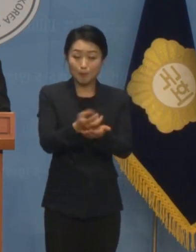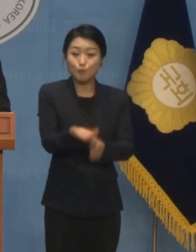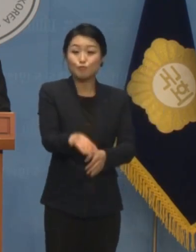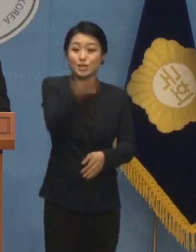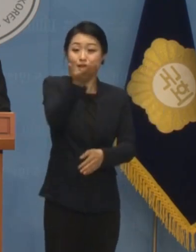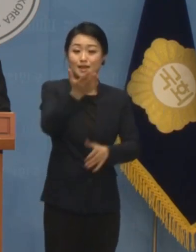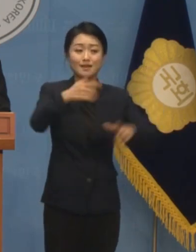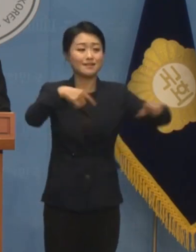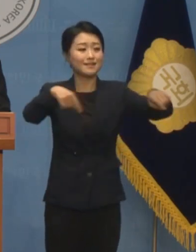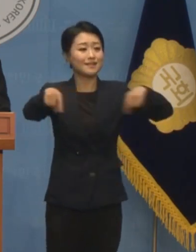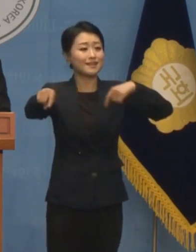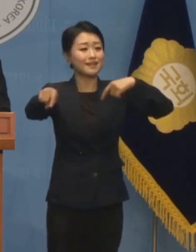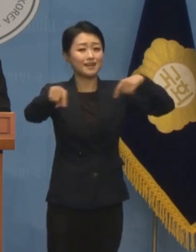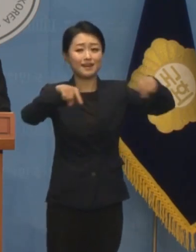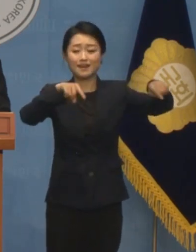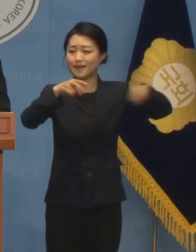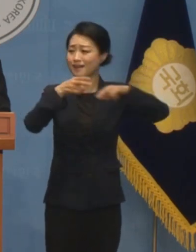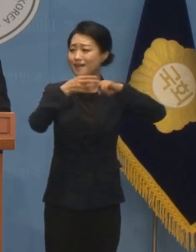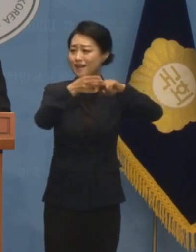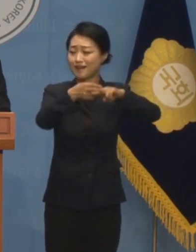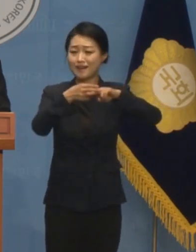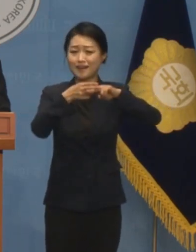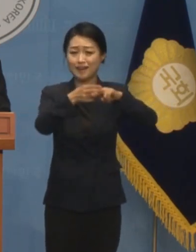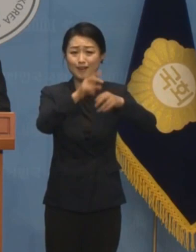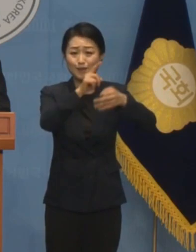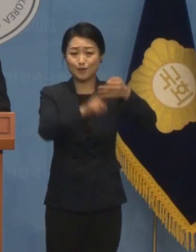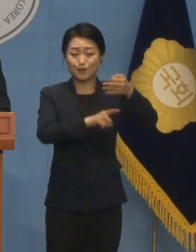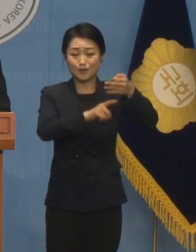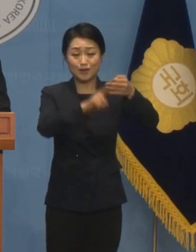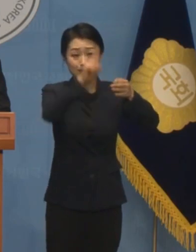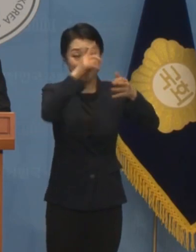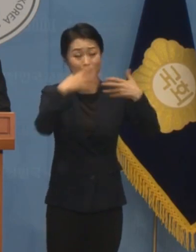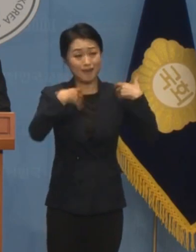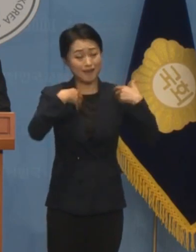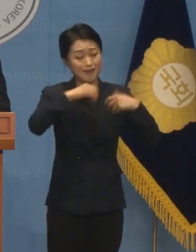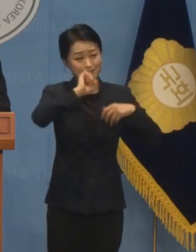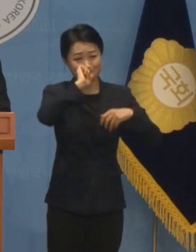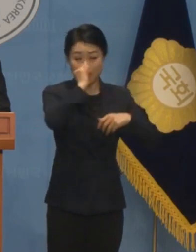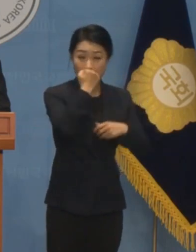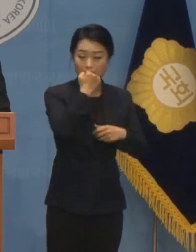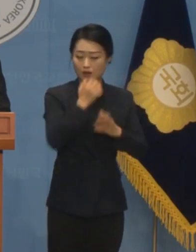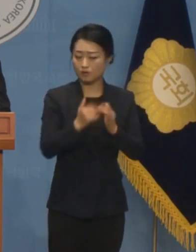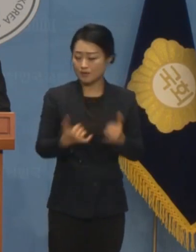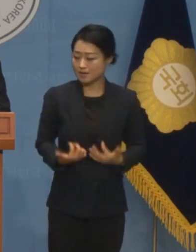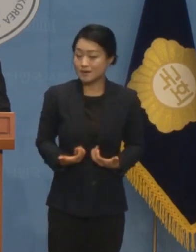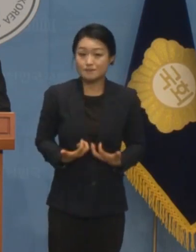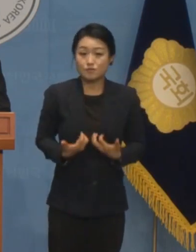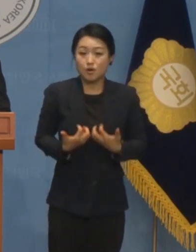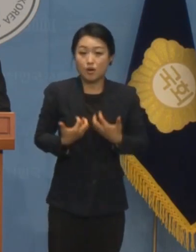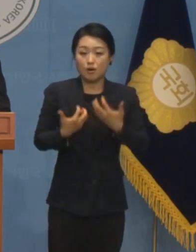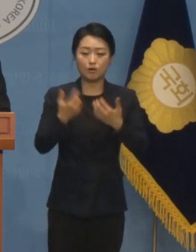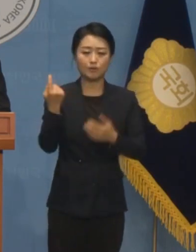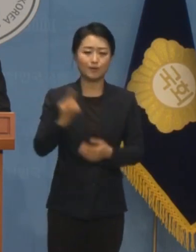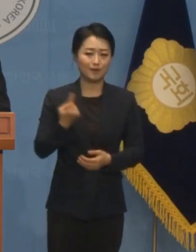검찰을 좌지우지하는 윤석열 정권의 파렴치함은 국민의 분노를 들끓게 하고 있습니다.